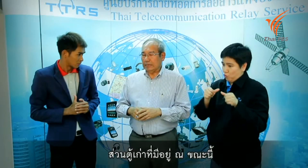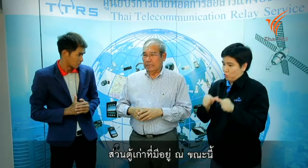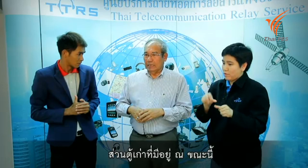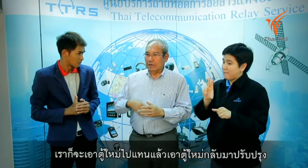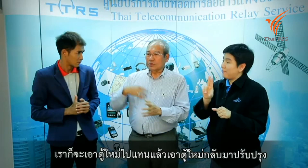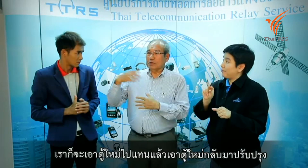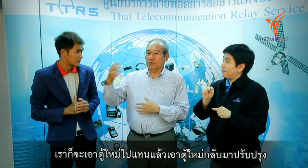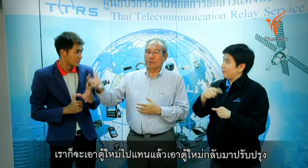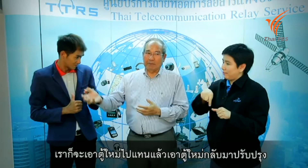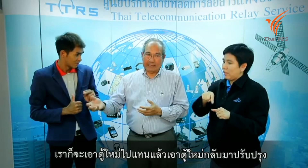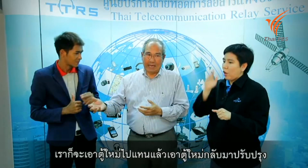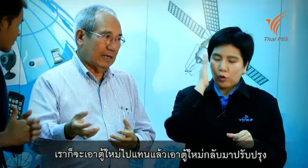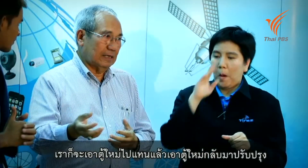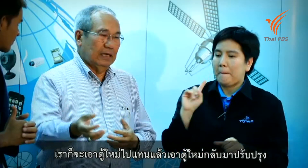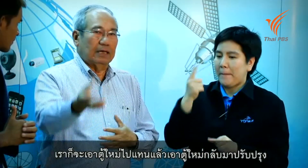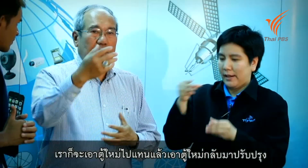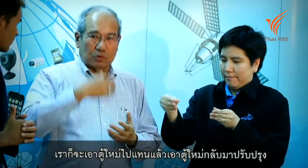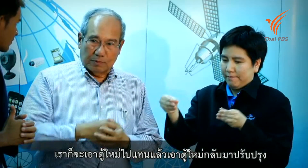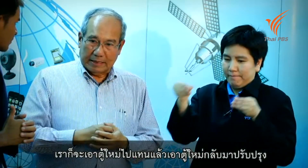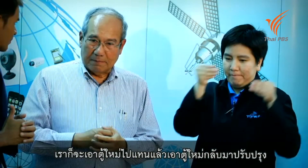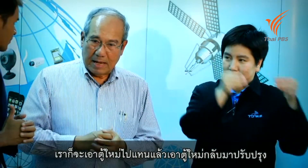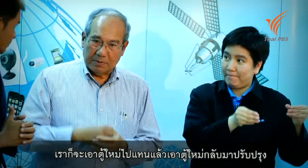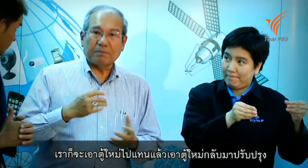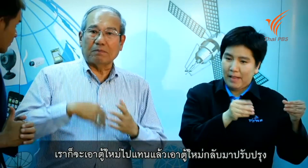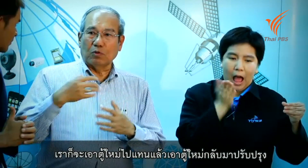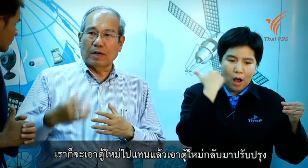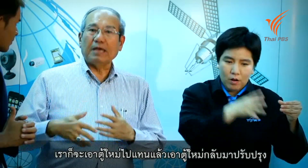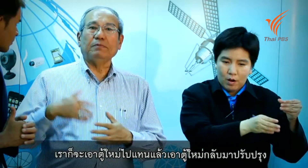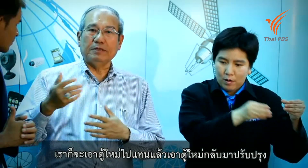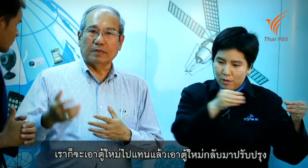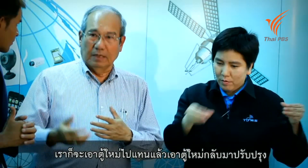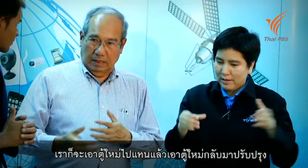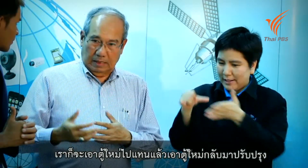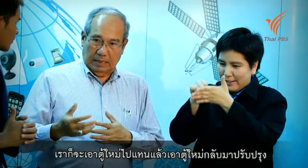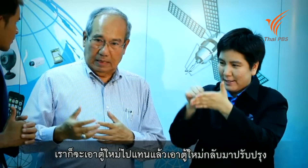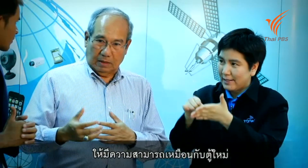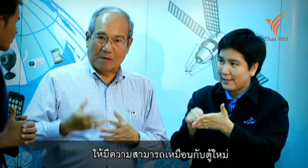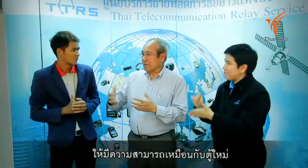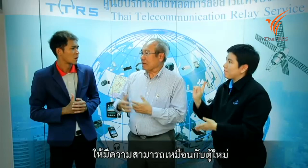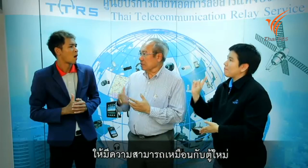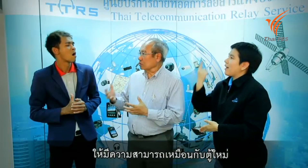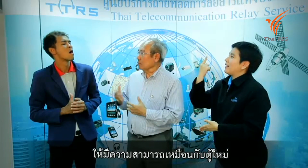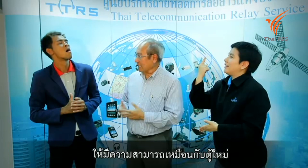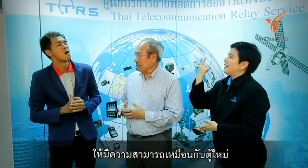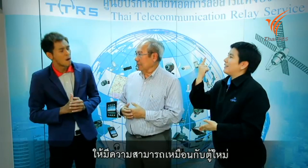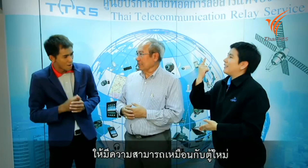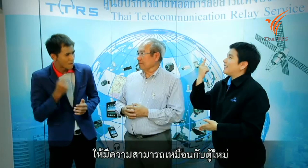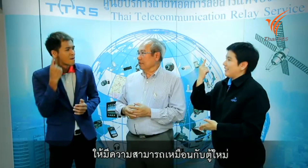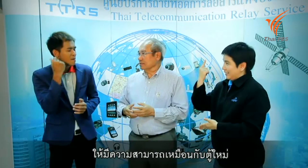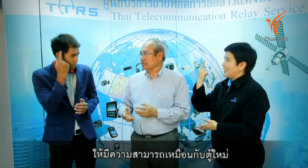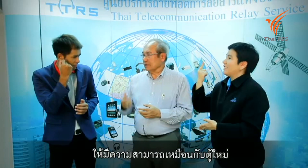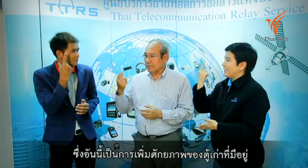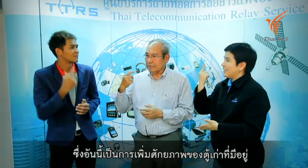ะนี้เราก็จะเอาตู้ใหม่ไปแทนแล้วเอาตู้ใหม่กลับมาเพื่อปรับปรุงให้มีความสามารถเหมือนกับตู้ใหม่นะ